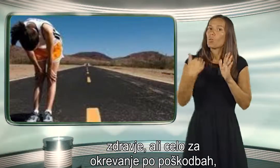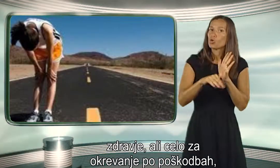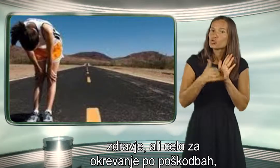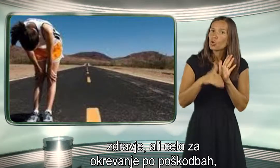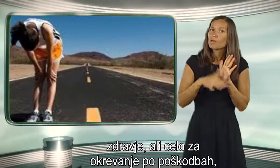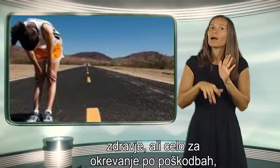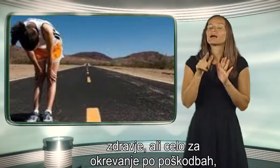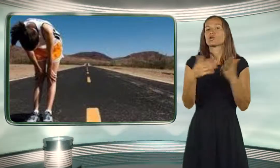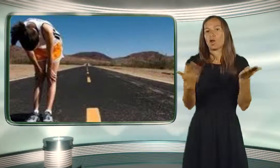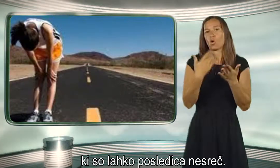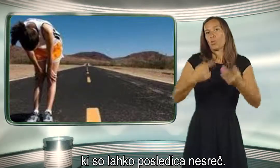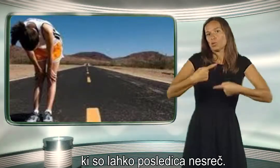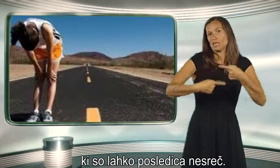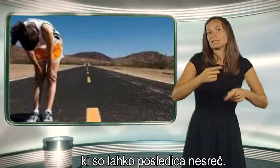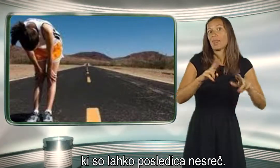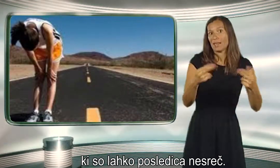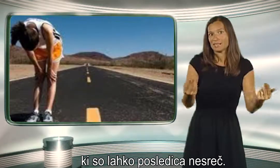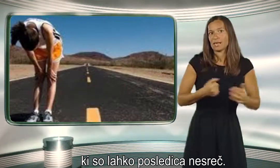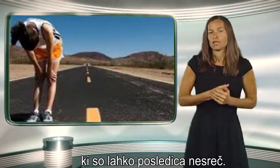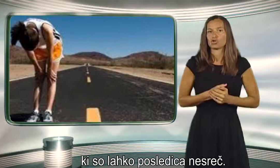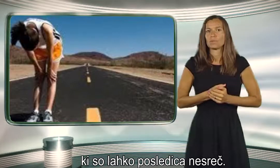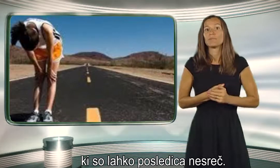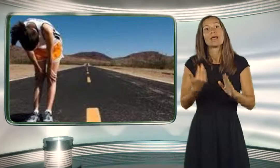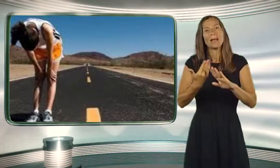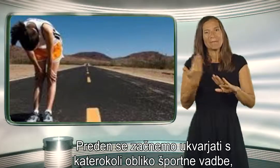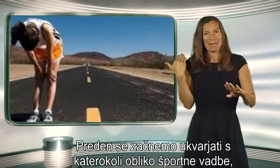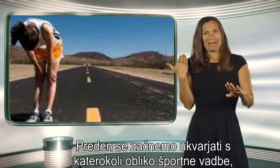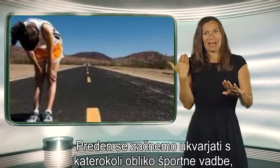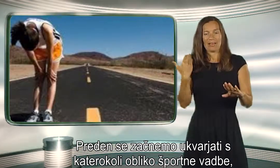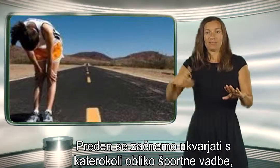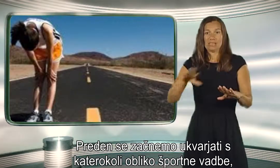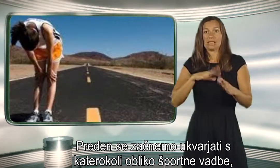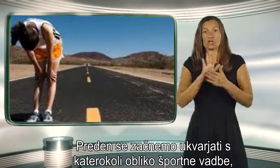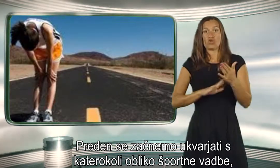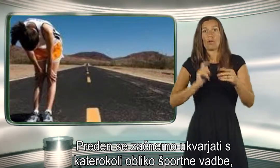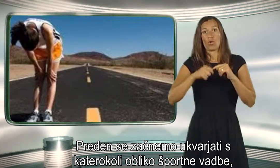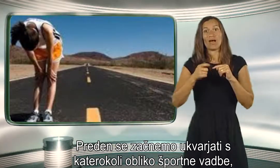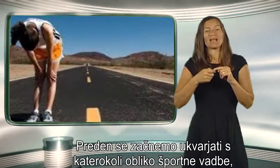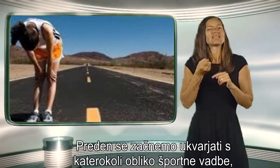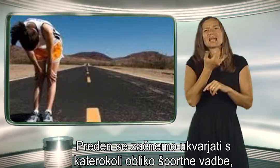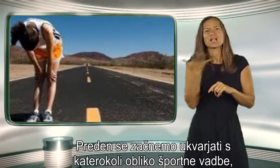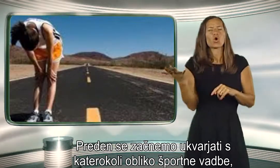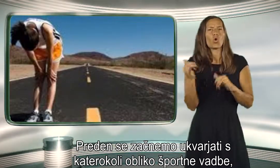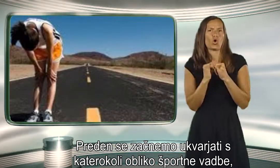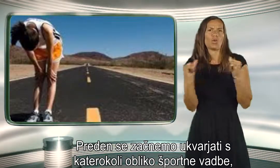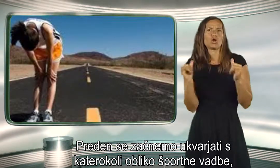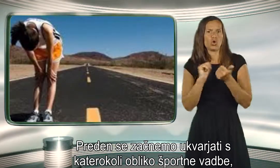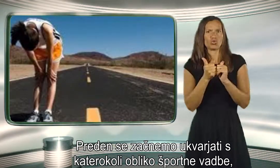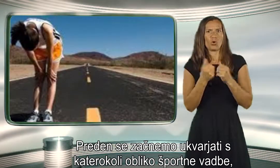ki so lahko posledica nesreč. Preden se začnemo ukvarjati s katerokoli obliko športne vadbe,